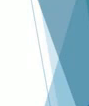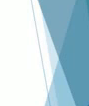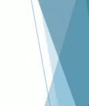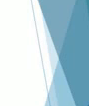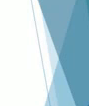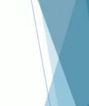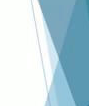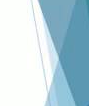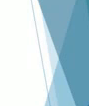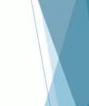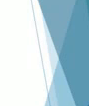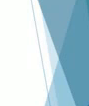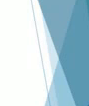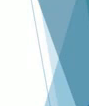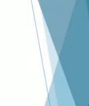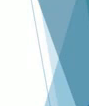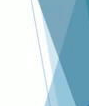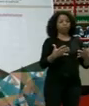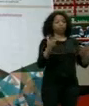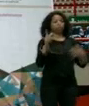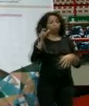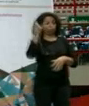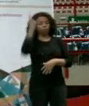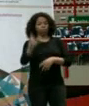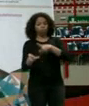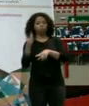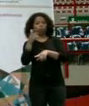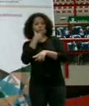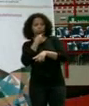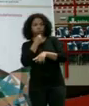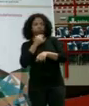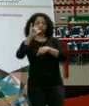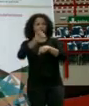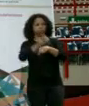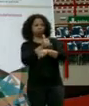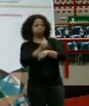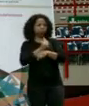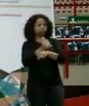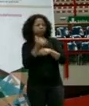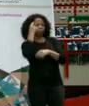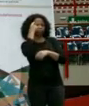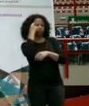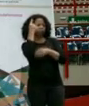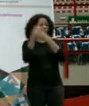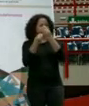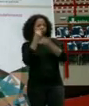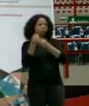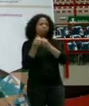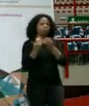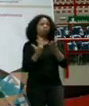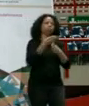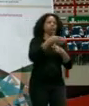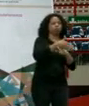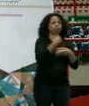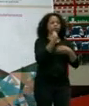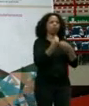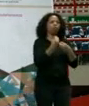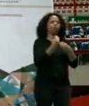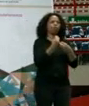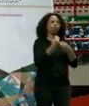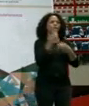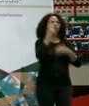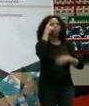uma outra estratégia. Ele vai querer, então, combater a Inglaterra economicamente. E nós vamos ter, então, o